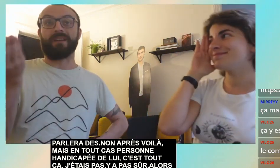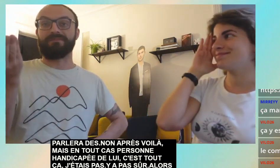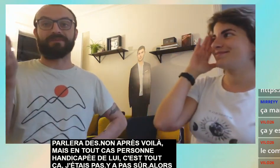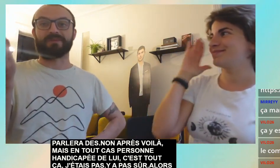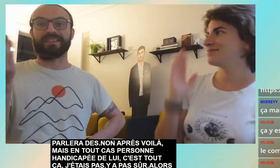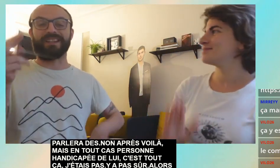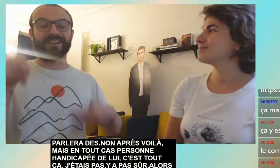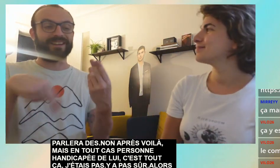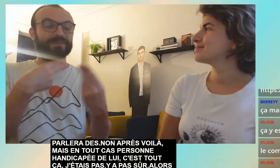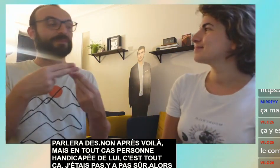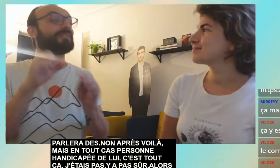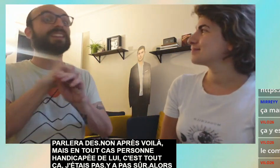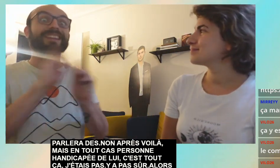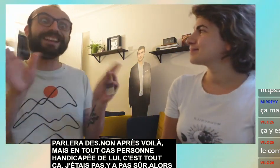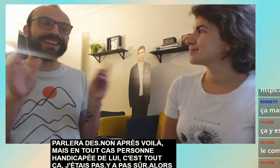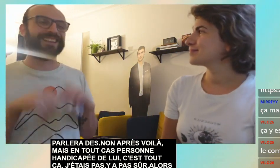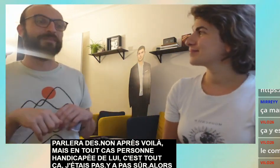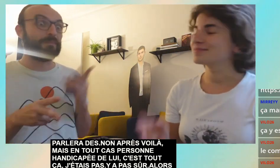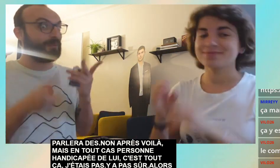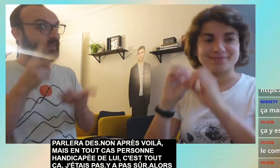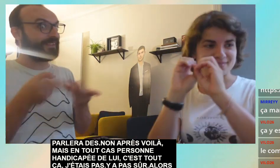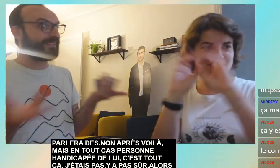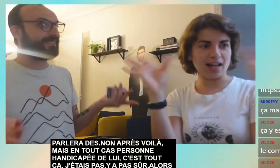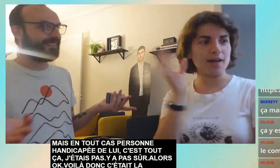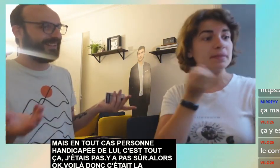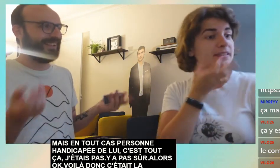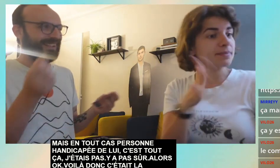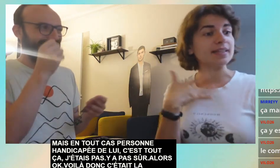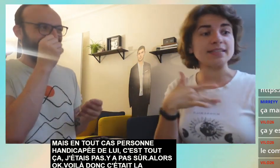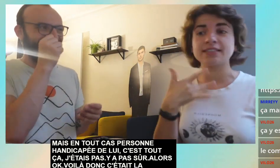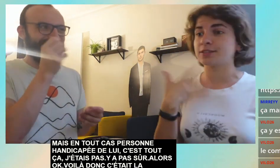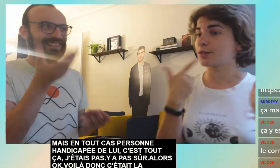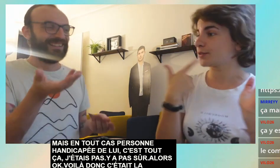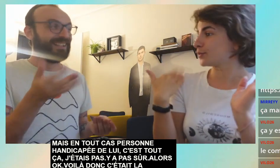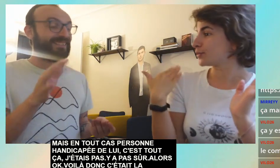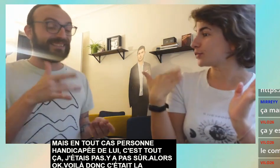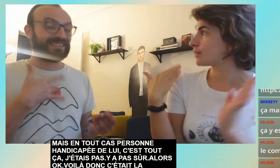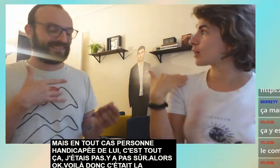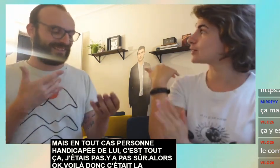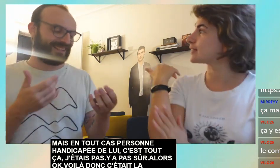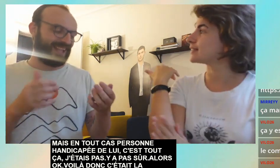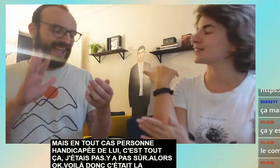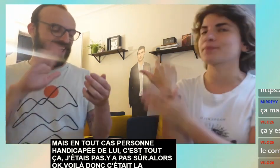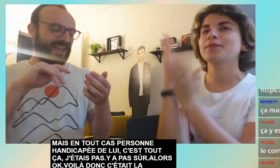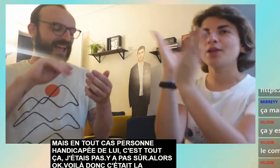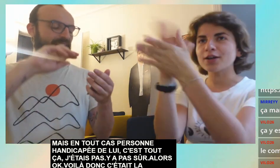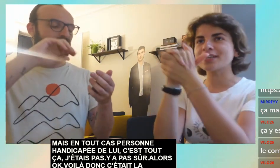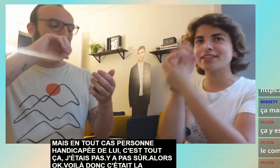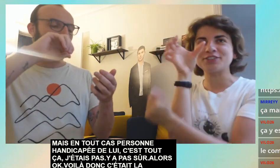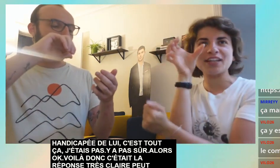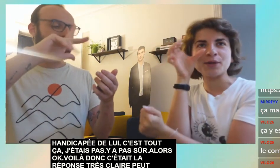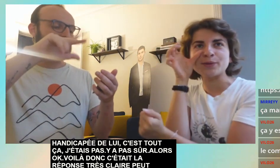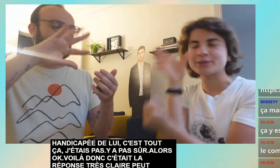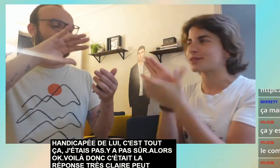Voilà, donc c'était la réponse très claire. Peut-être. Ah, mais c'est bien intéressant de savoir que t'es. Alors, Ok, j'écoute. du